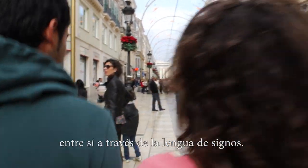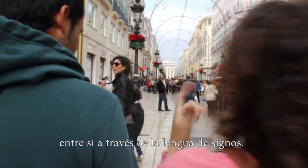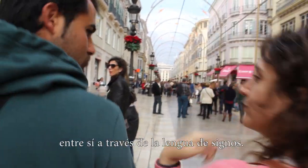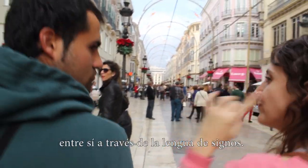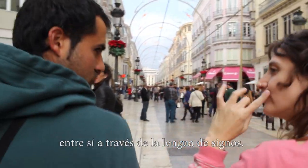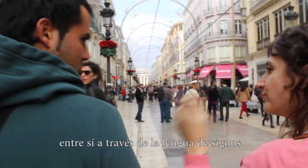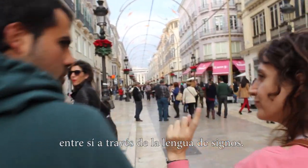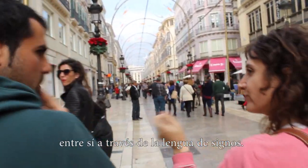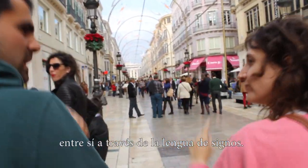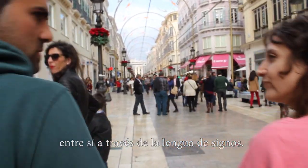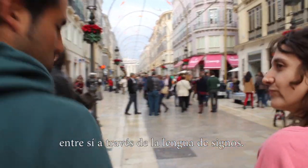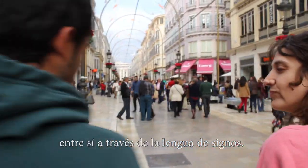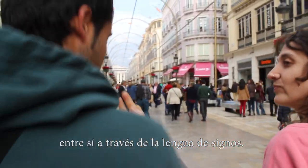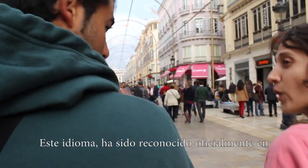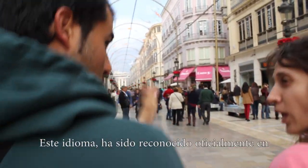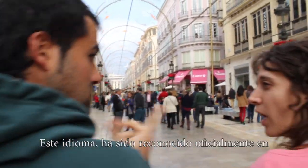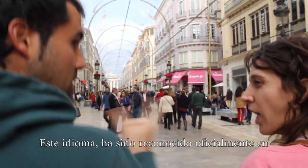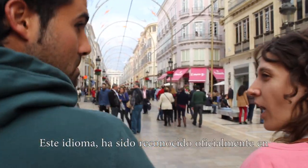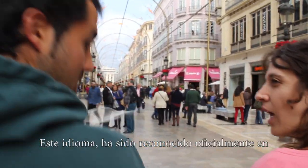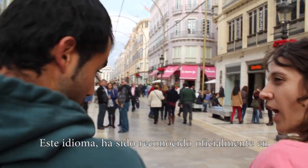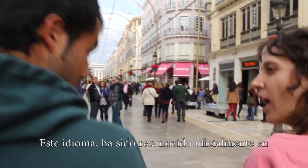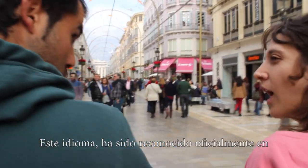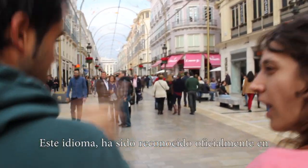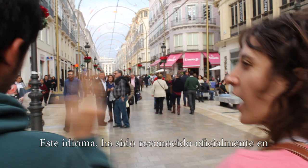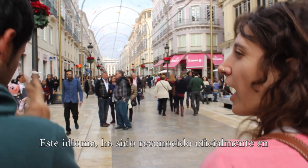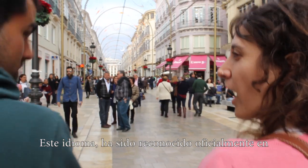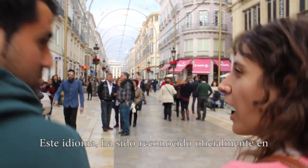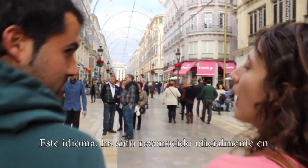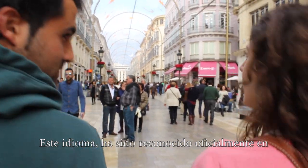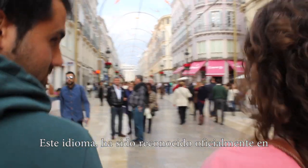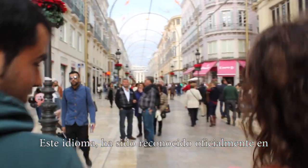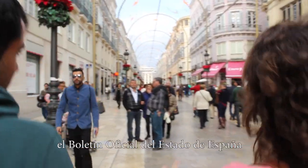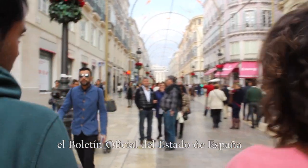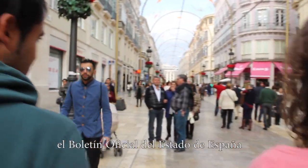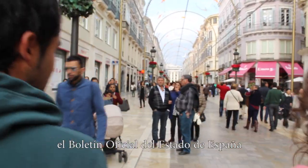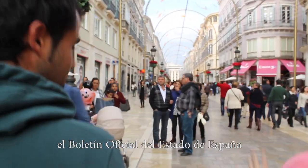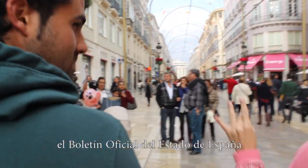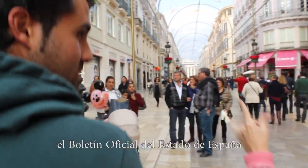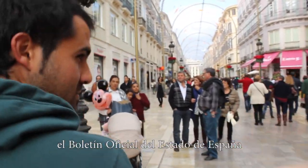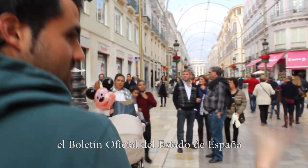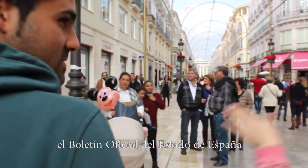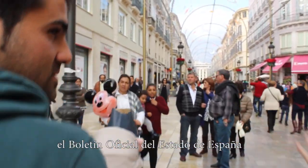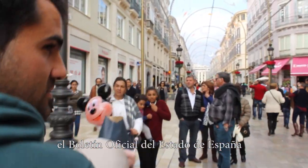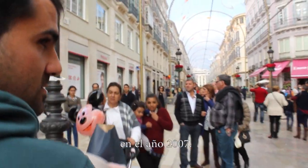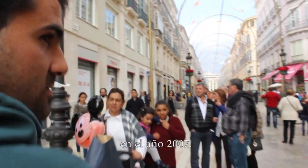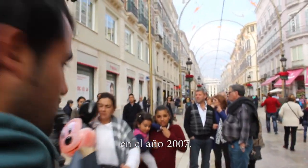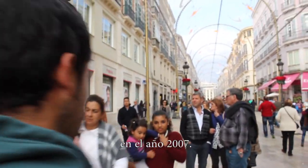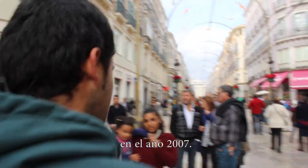entre sí a través de la lengua de signos. Este idioma ha sido reconocido oficialmente en el Boletín Oficial del Estado de España en el año